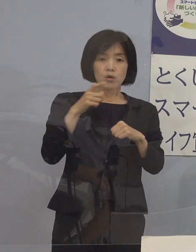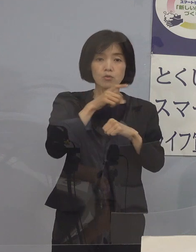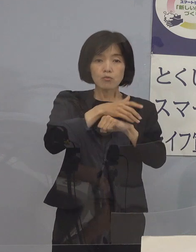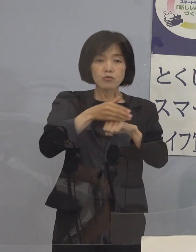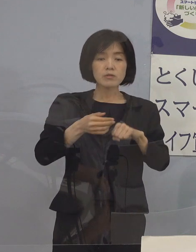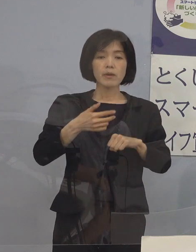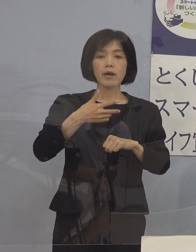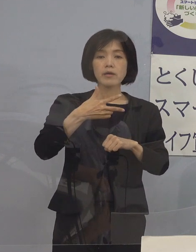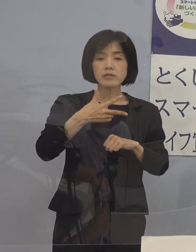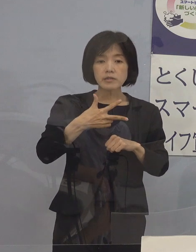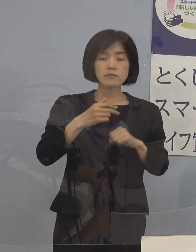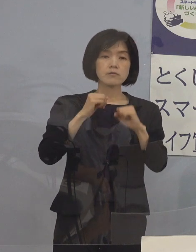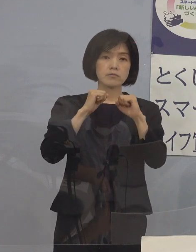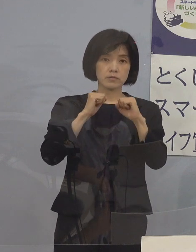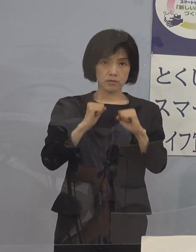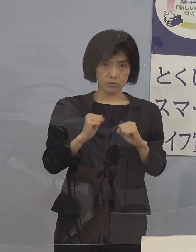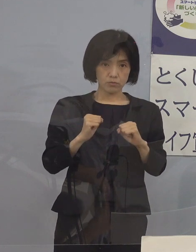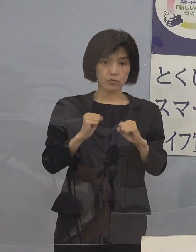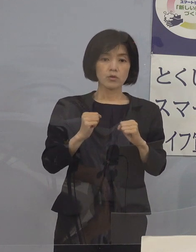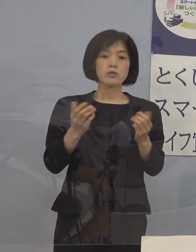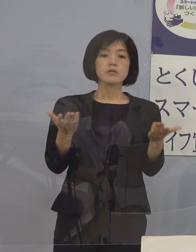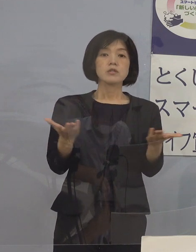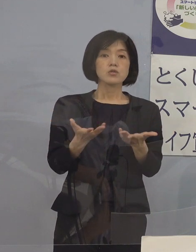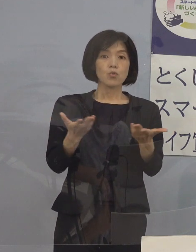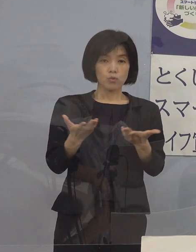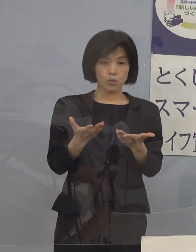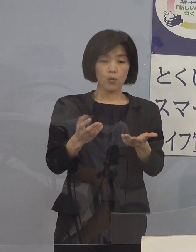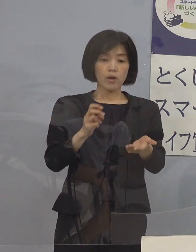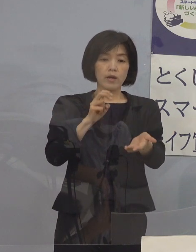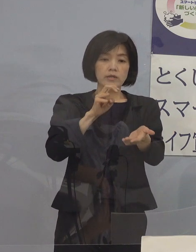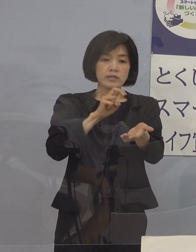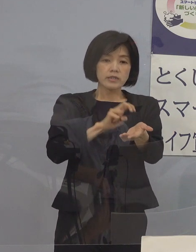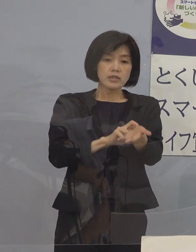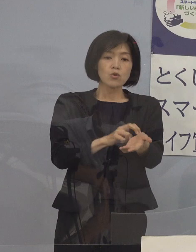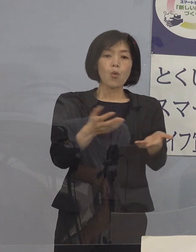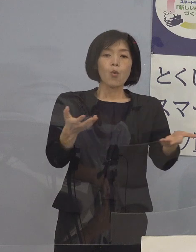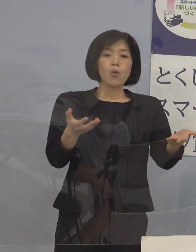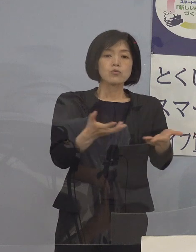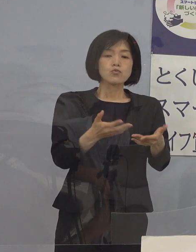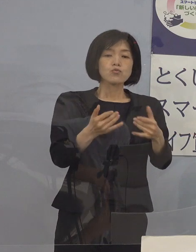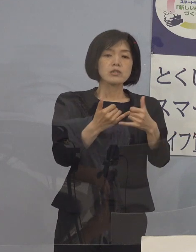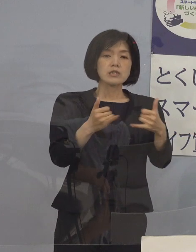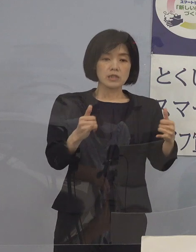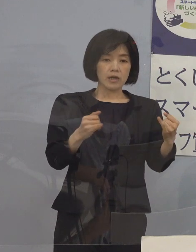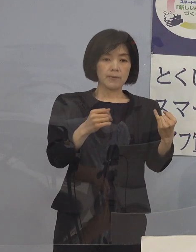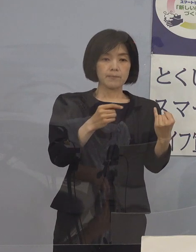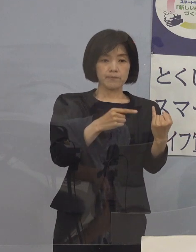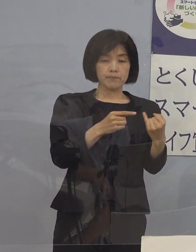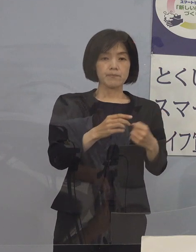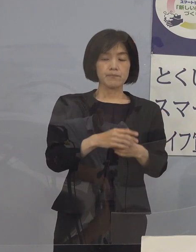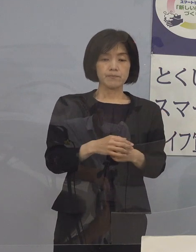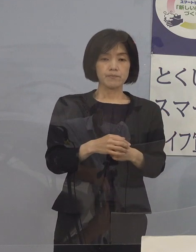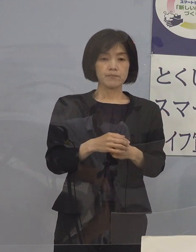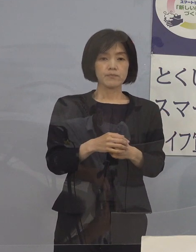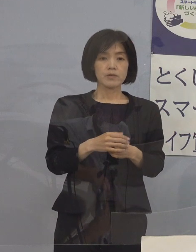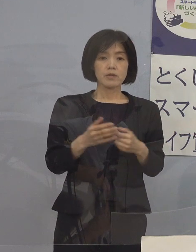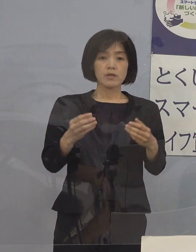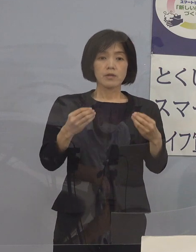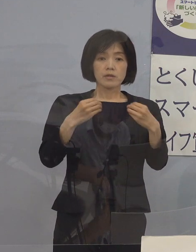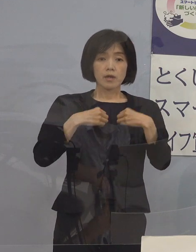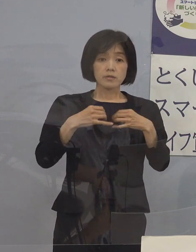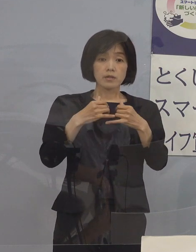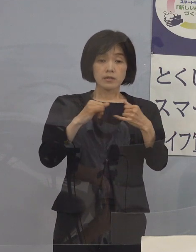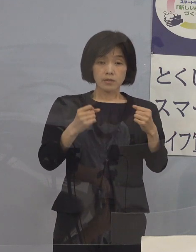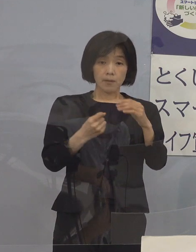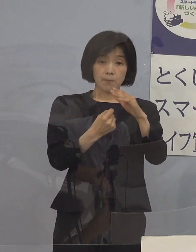市在住の方、職業は医療従事者の方であります。感染者の